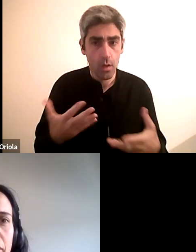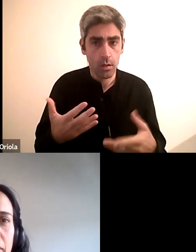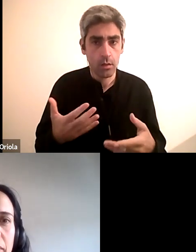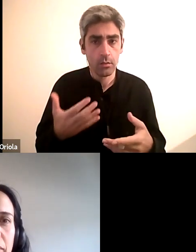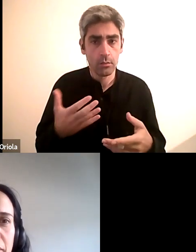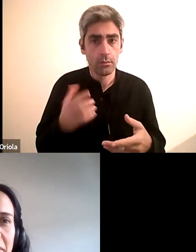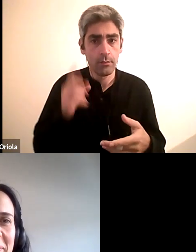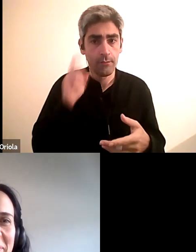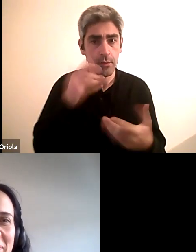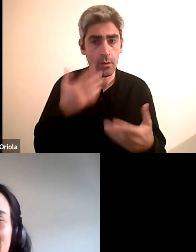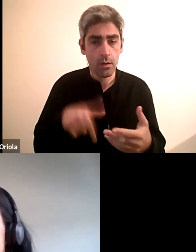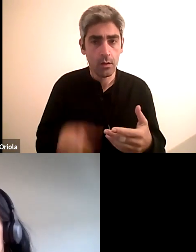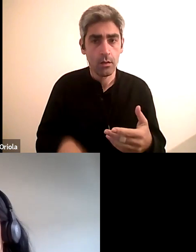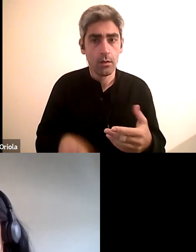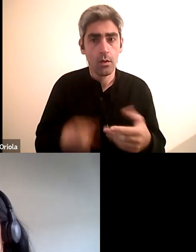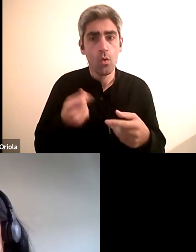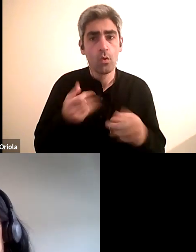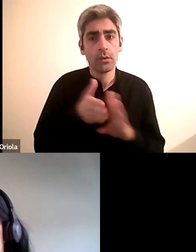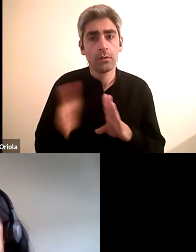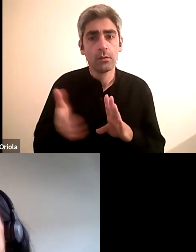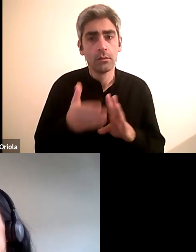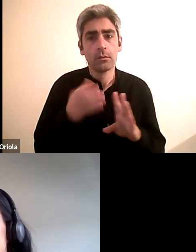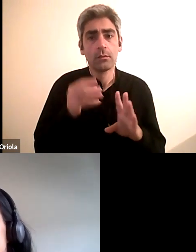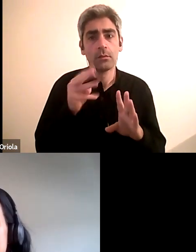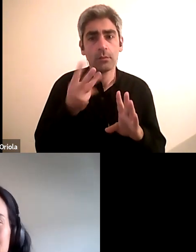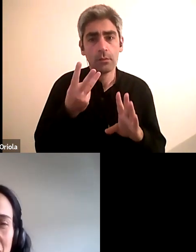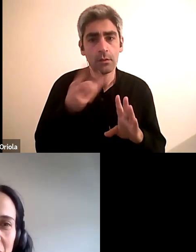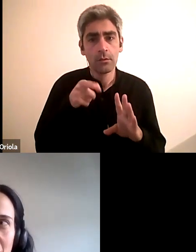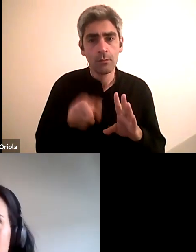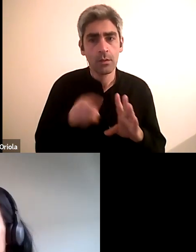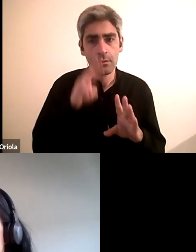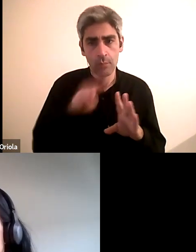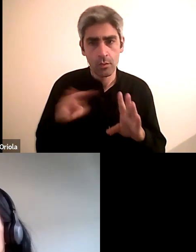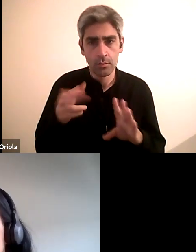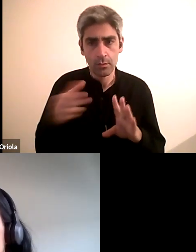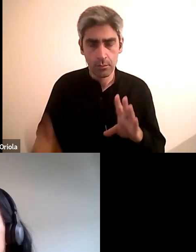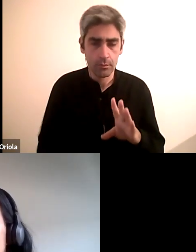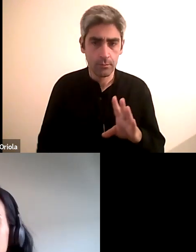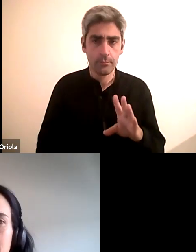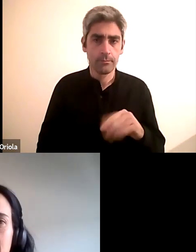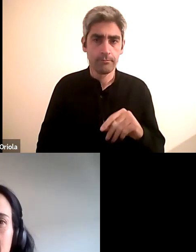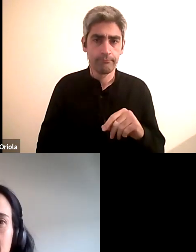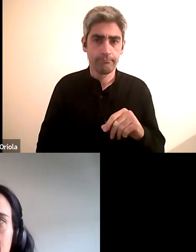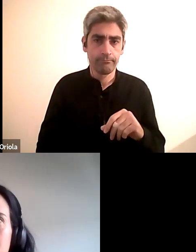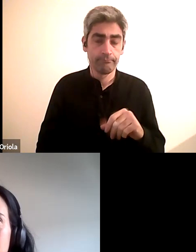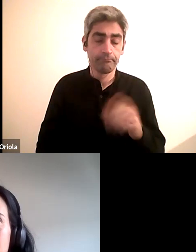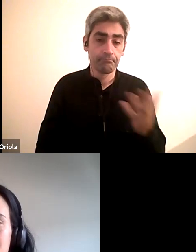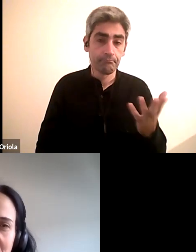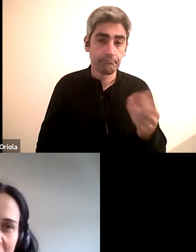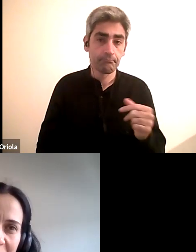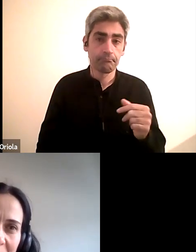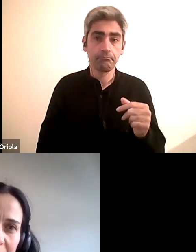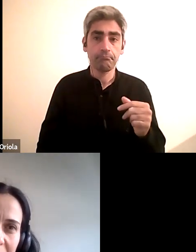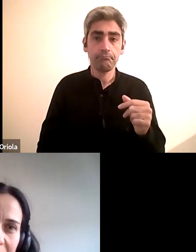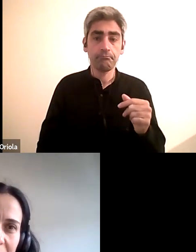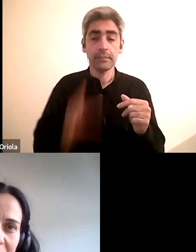a valores de hoje, os custos indiretos eram de 3 mil milhões de euros. E portanto,